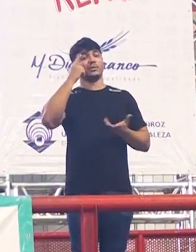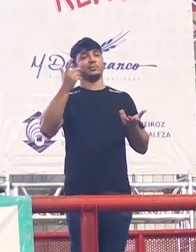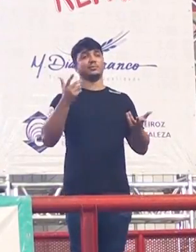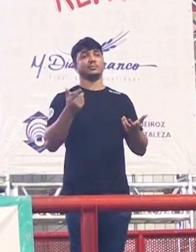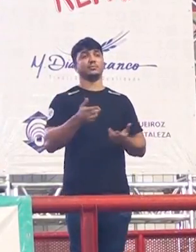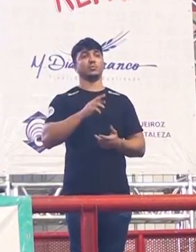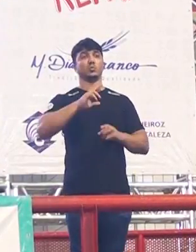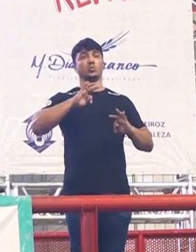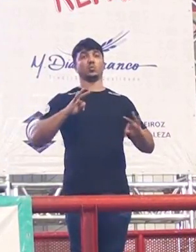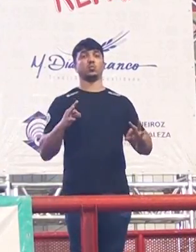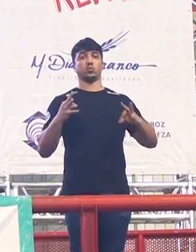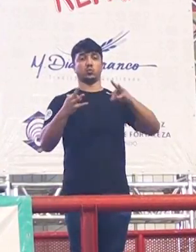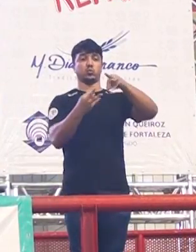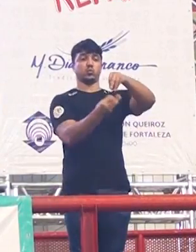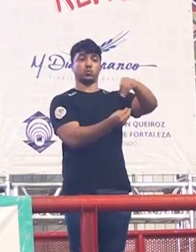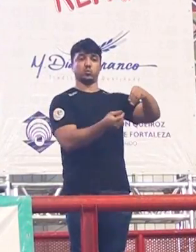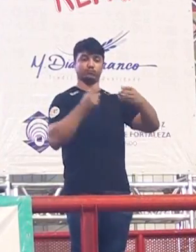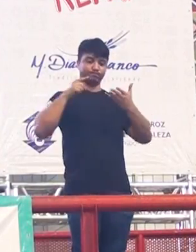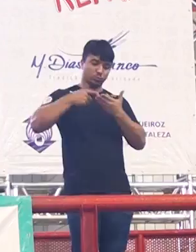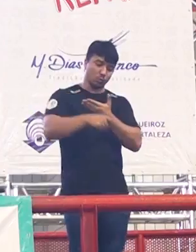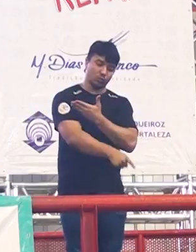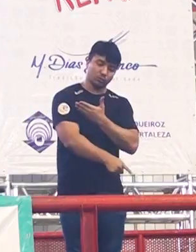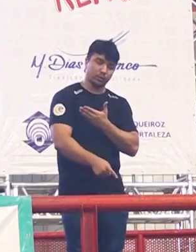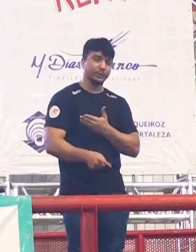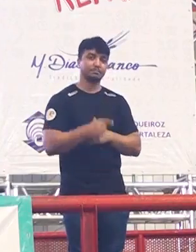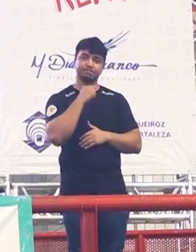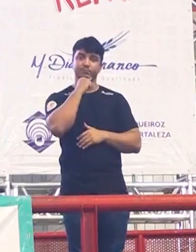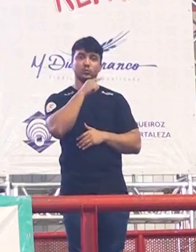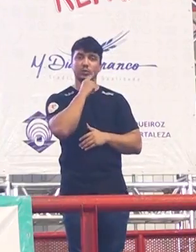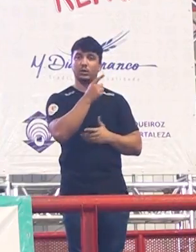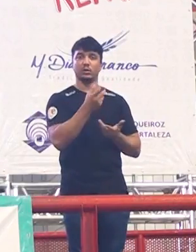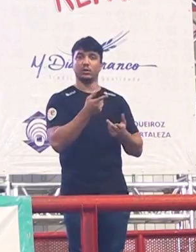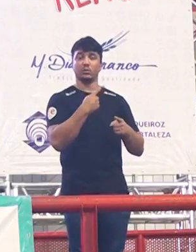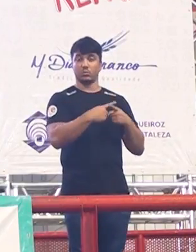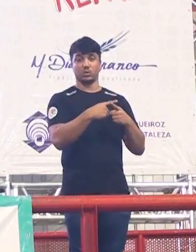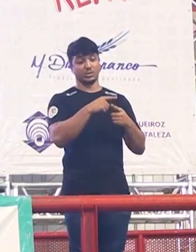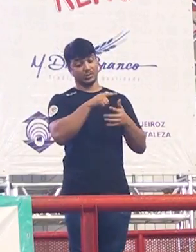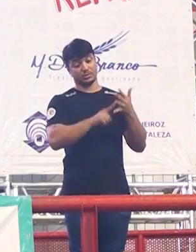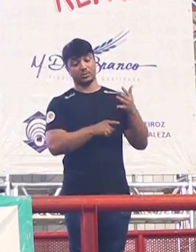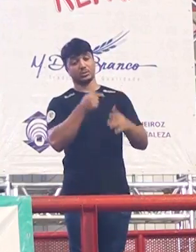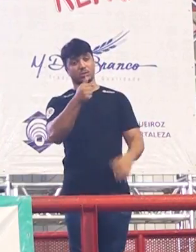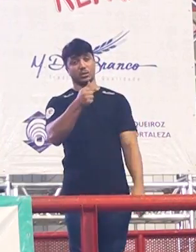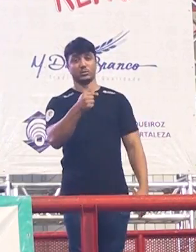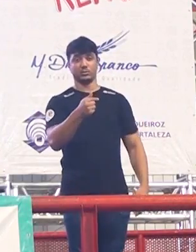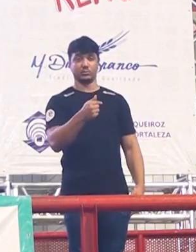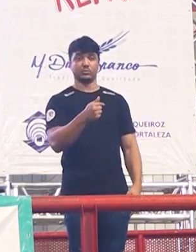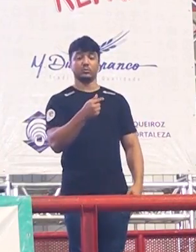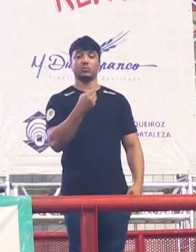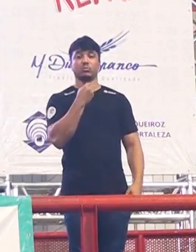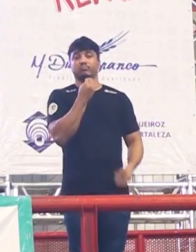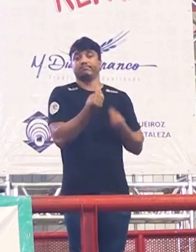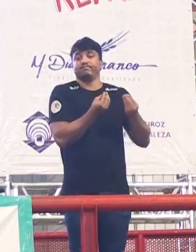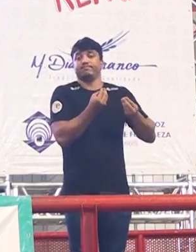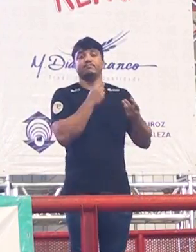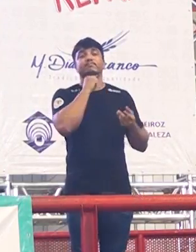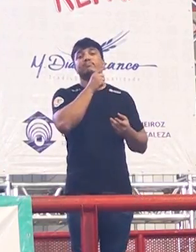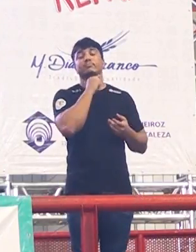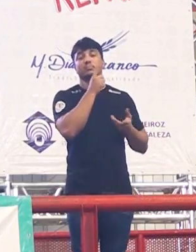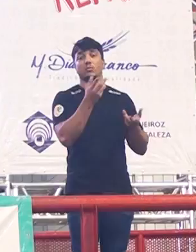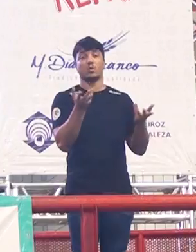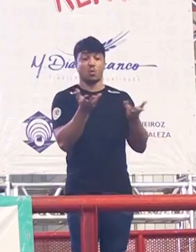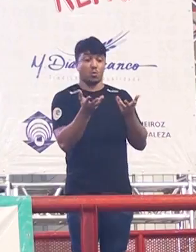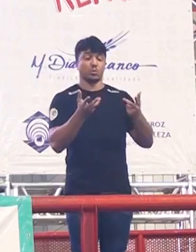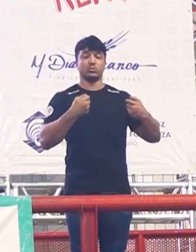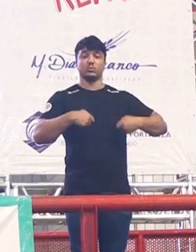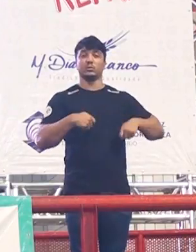não vai poder falar aprofundadamente de cada uma, porque são 7, e aí não daria tempo. Então a gente precisa sair daqui